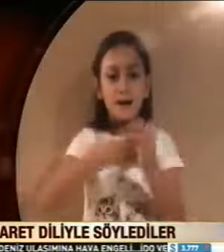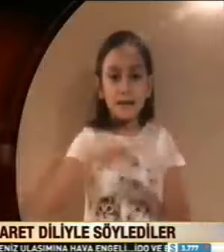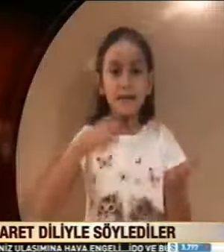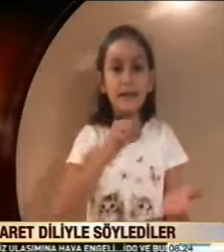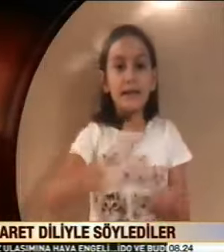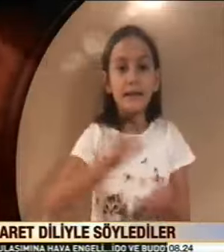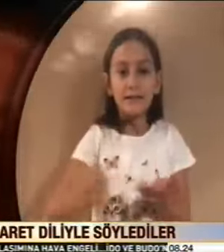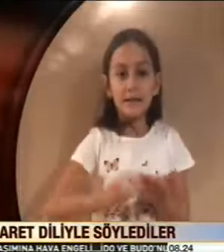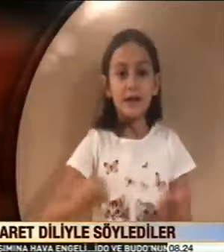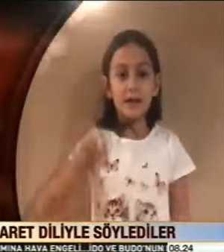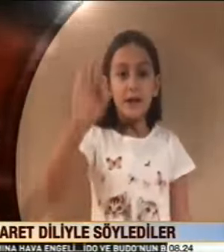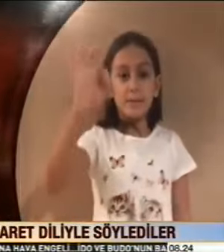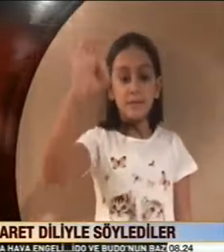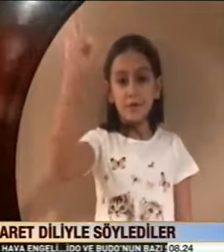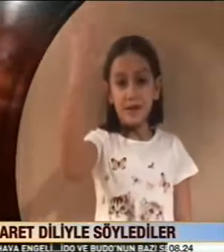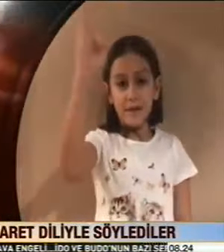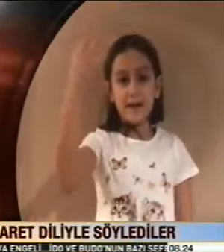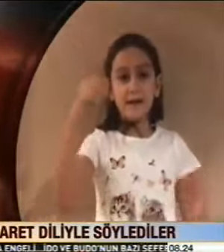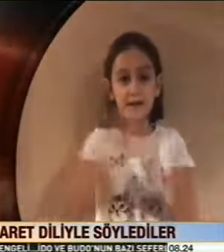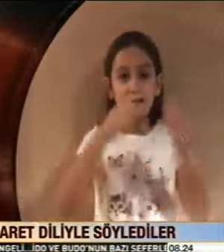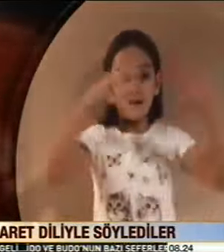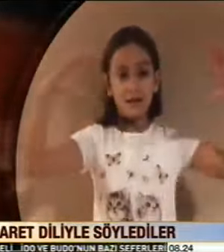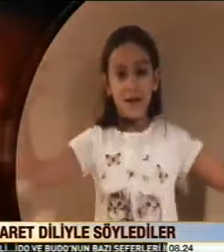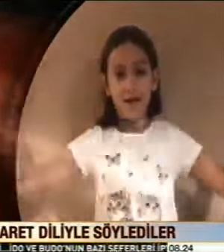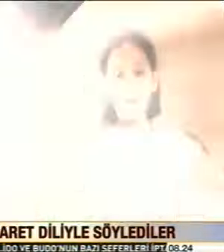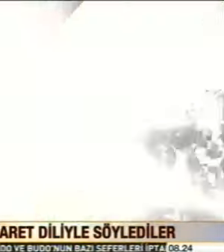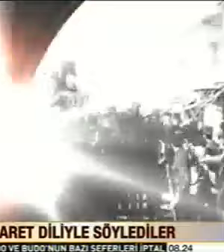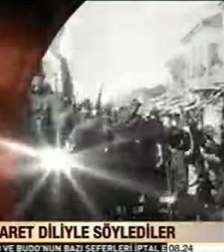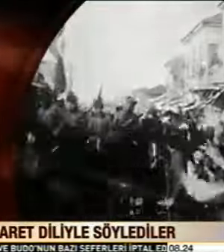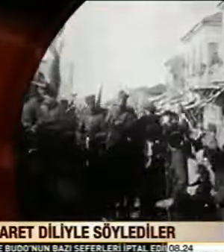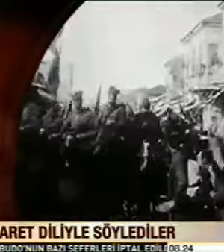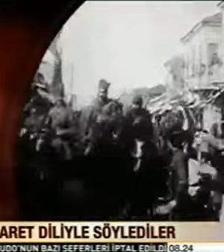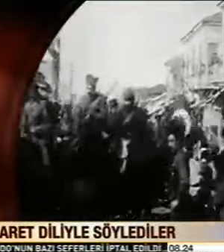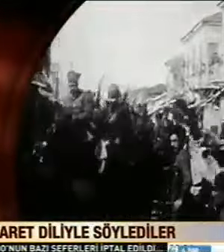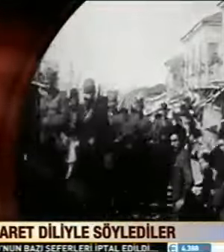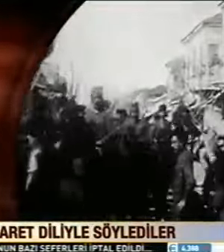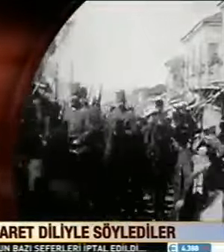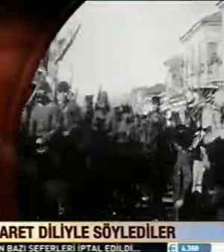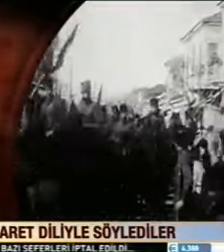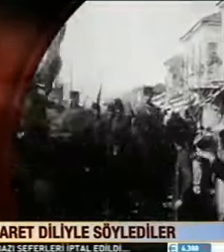adın yazılacak yüceler kaça. İzmir'in